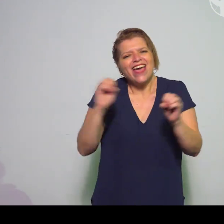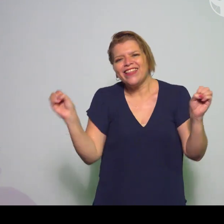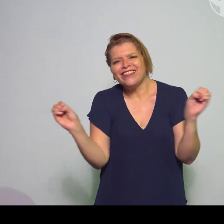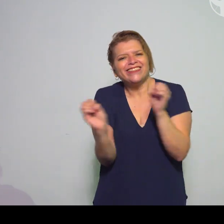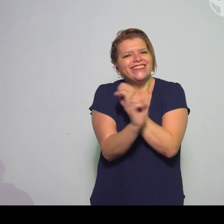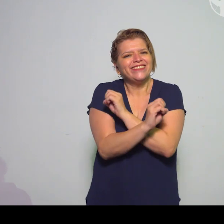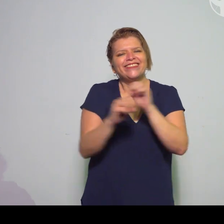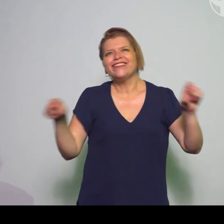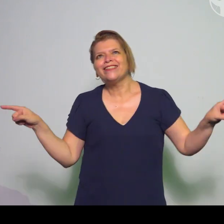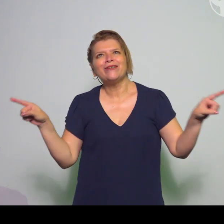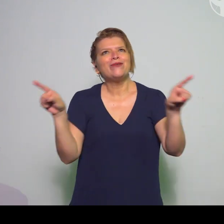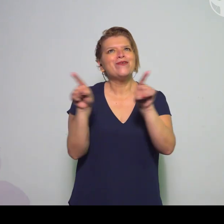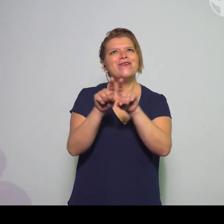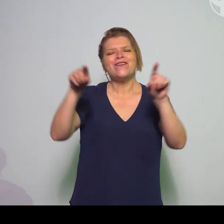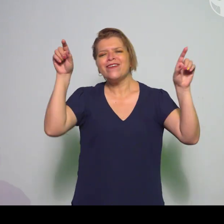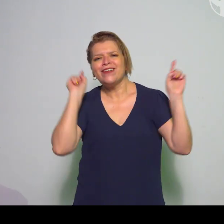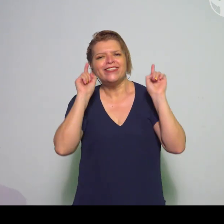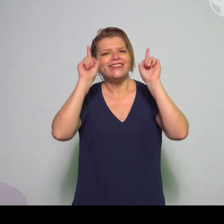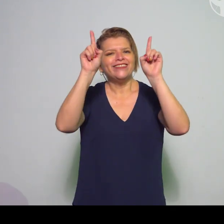así eres tú,